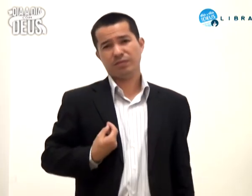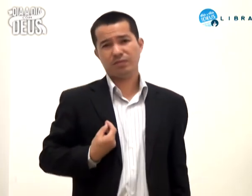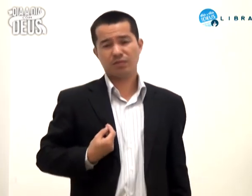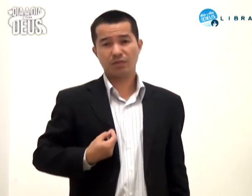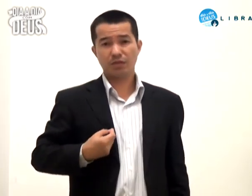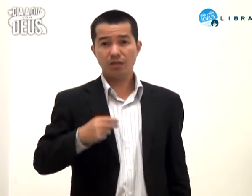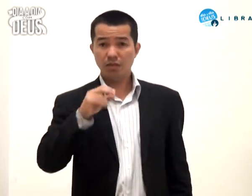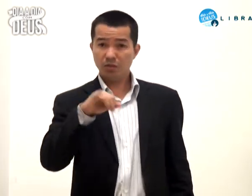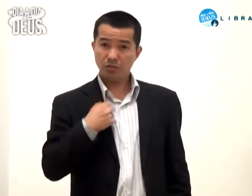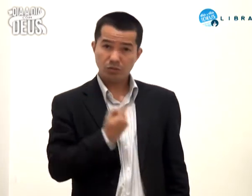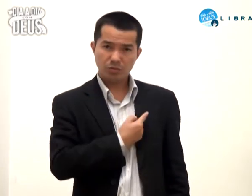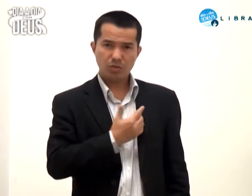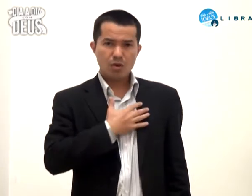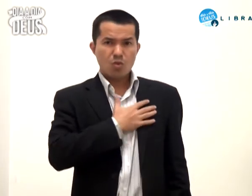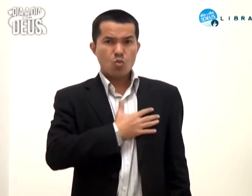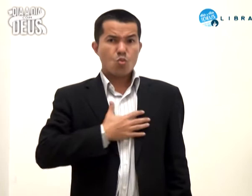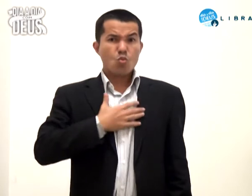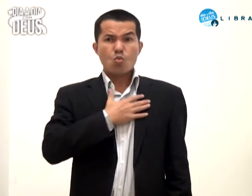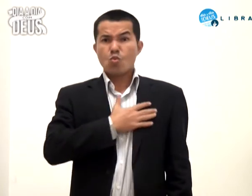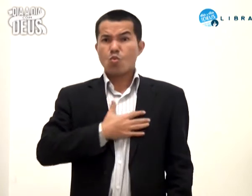quê, queridos? Porque Ele está em primeiro lugar.